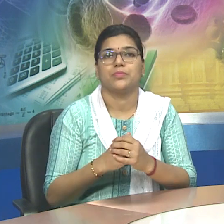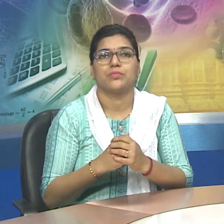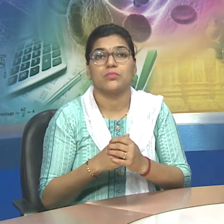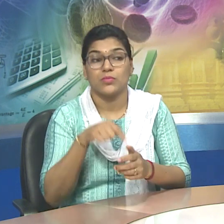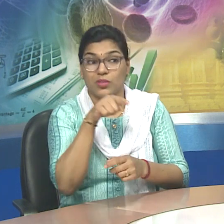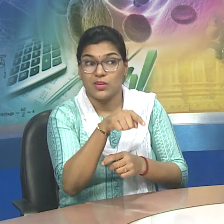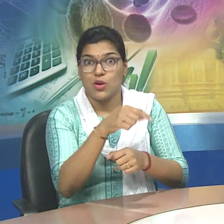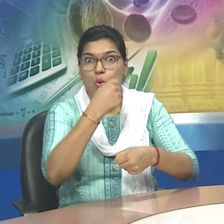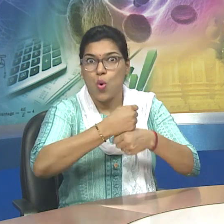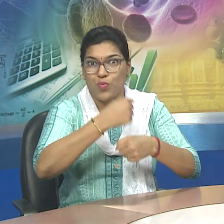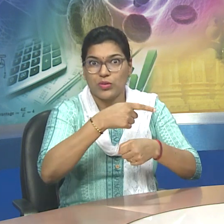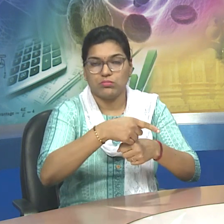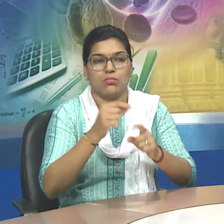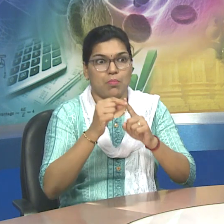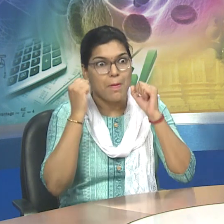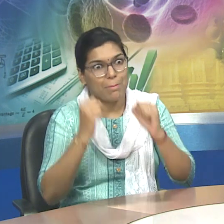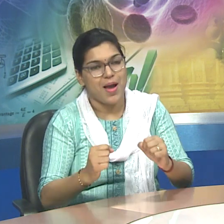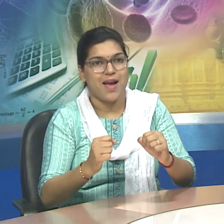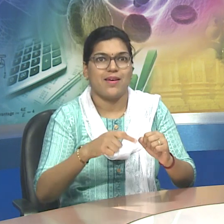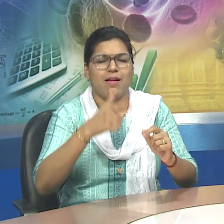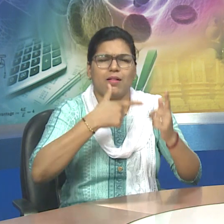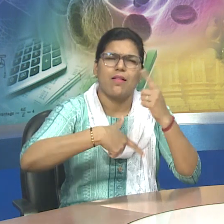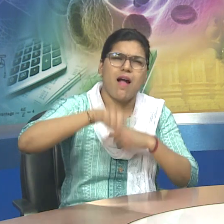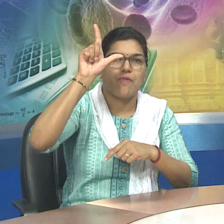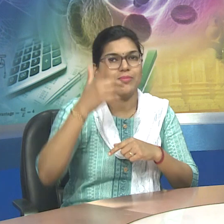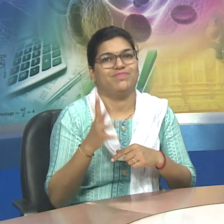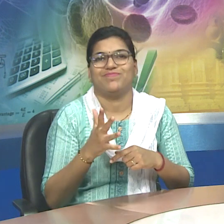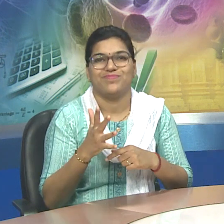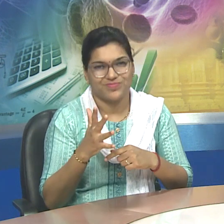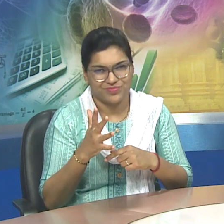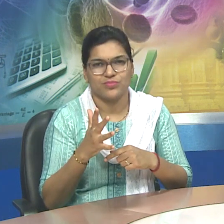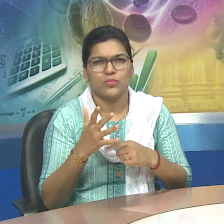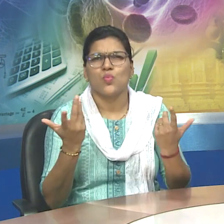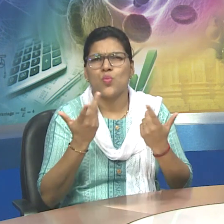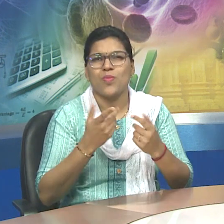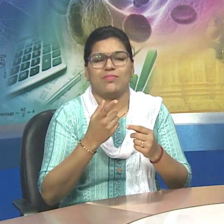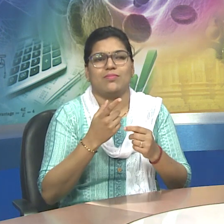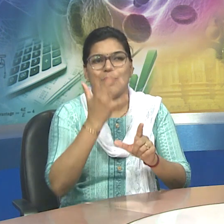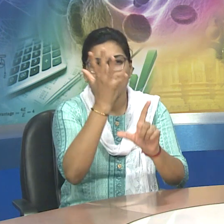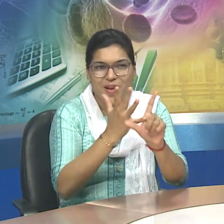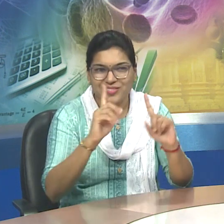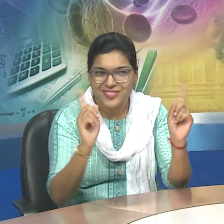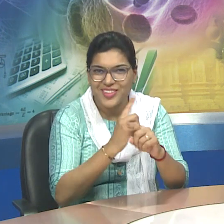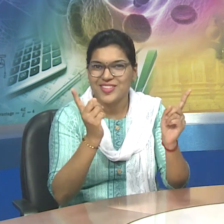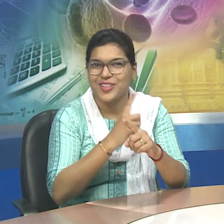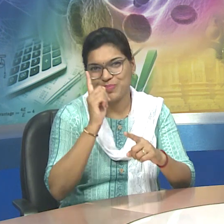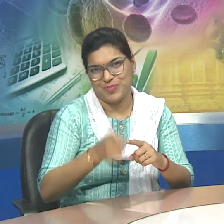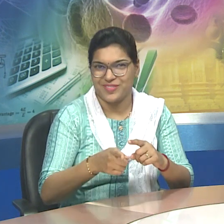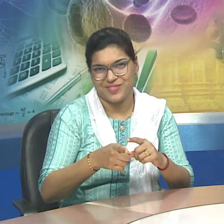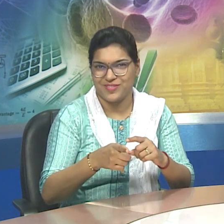अर्थात सरकार के बारे में समझेंगे। तो सरकार जो है एक परमानेंट सेक्टर नहीं है, क्योंकि हम